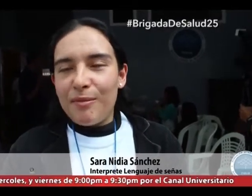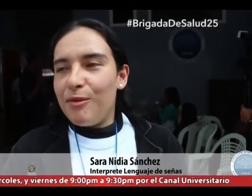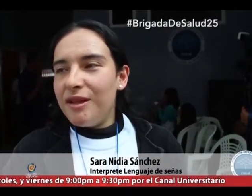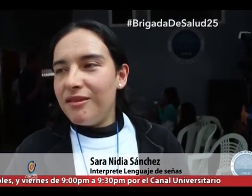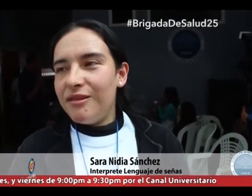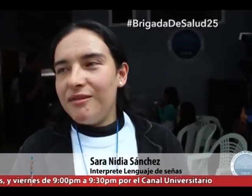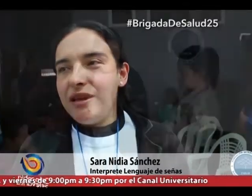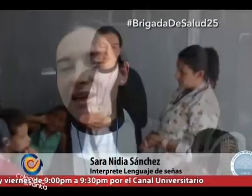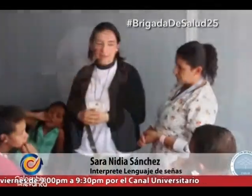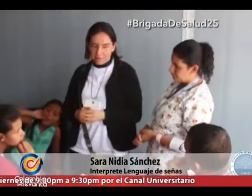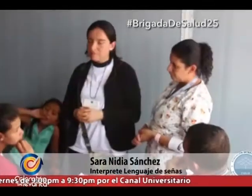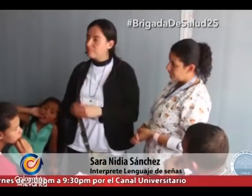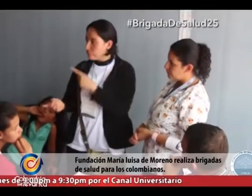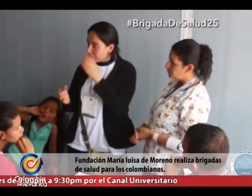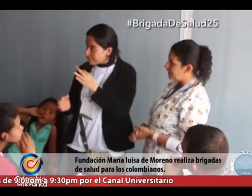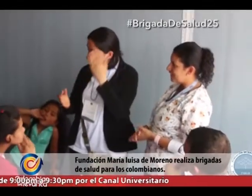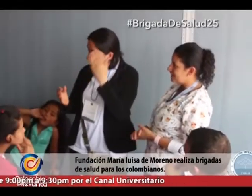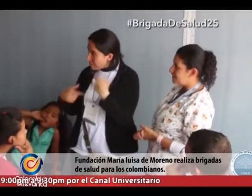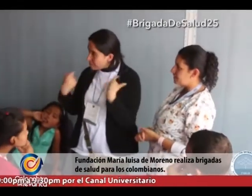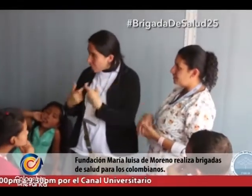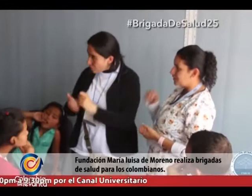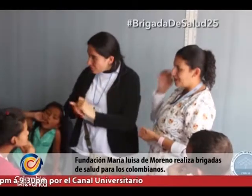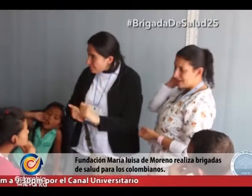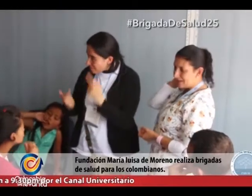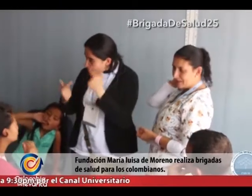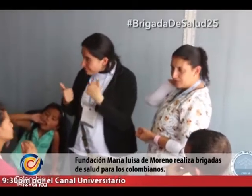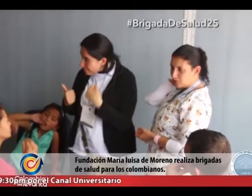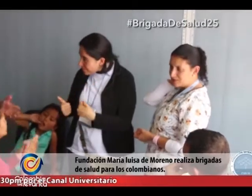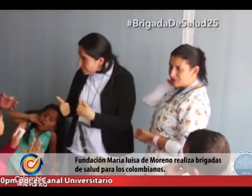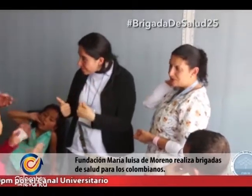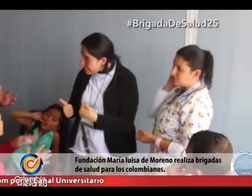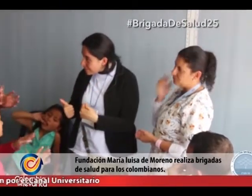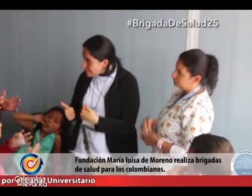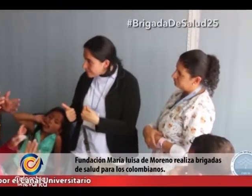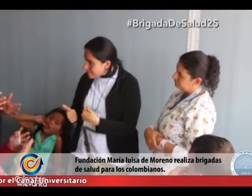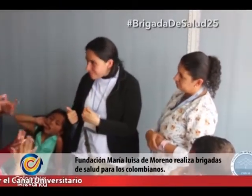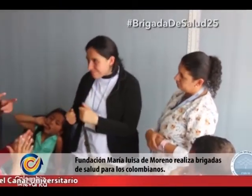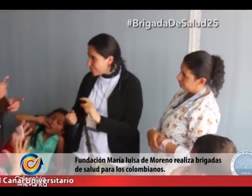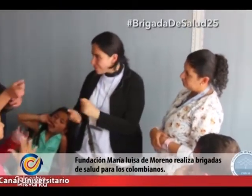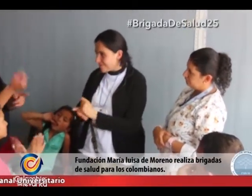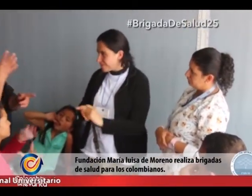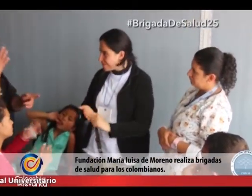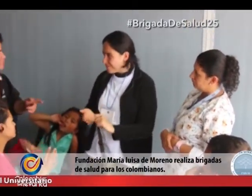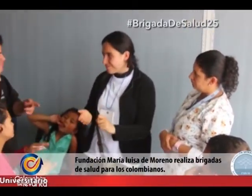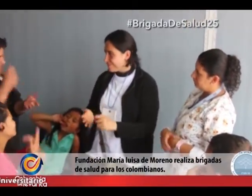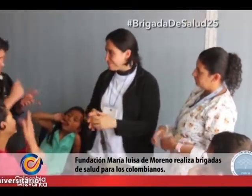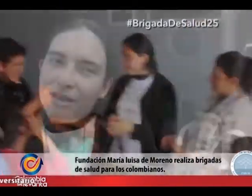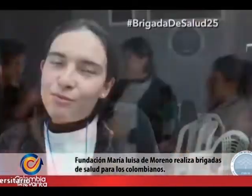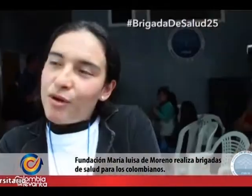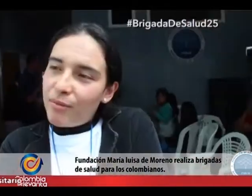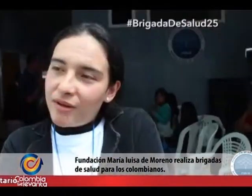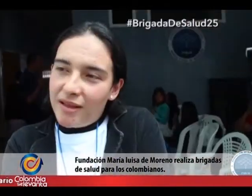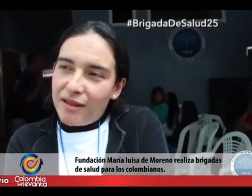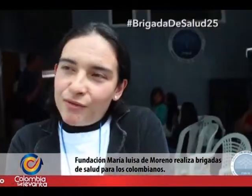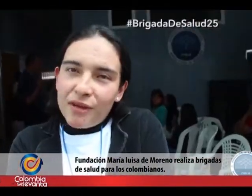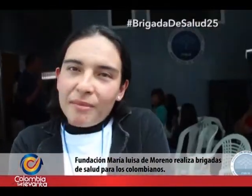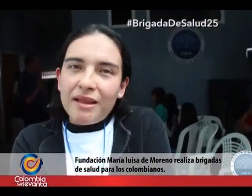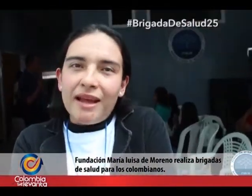cualquier momento que ellos necesitaran. Digamos que el rol del intérprete para la persona sorda es muy importante, es fundamental,